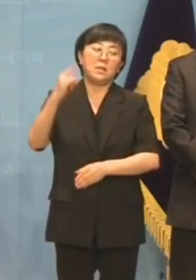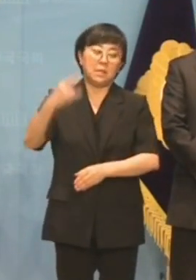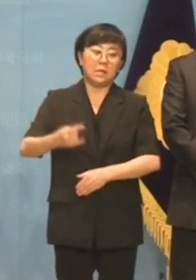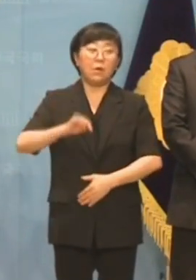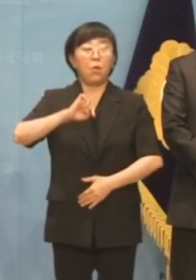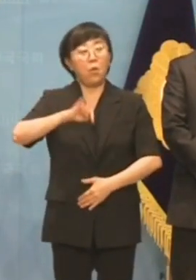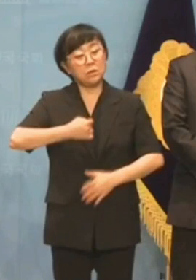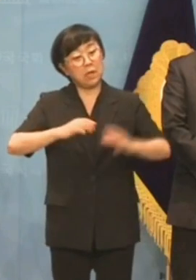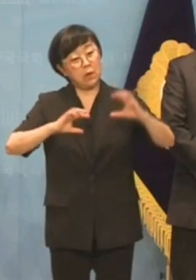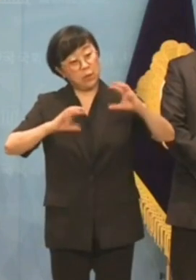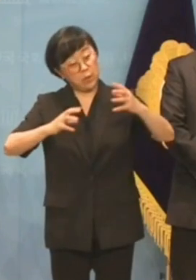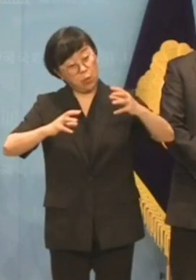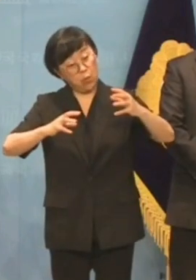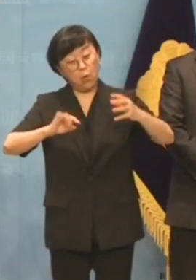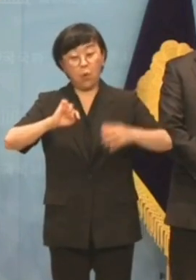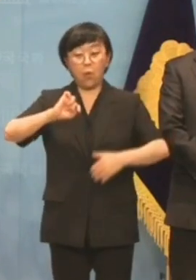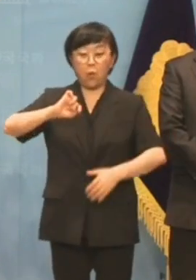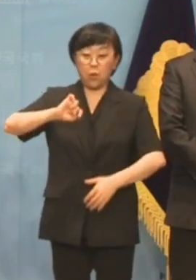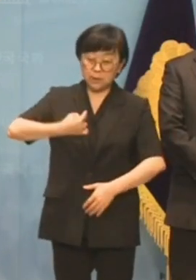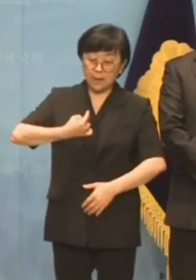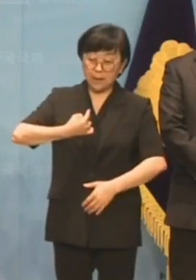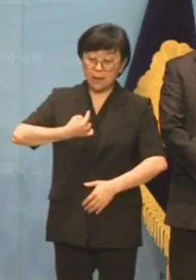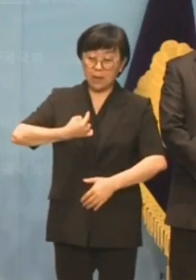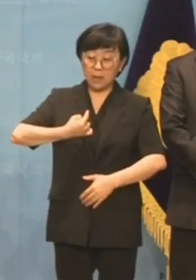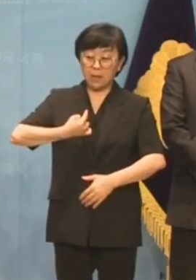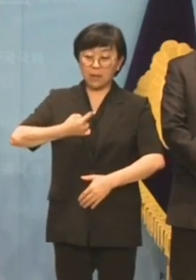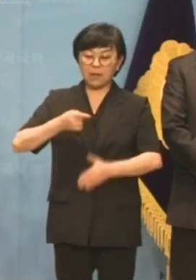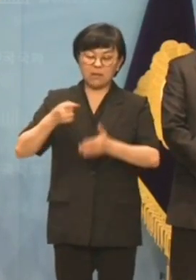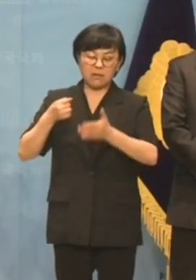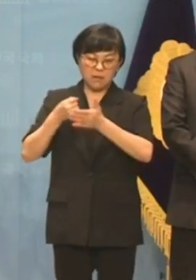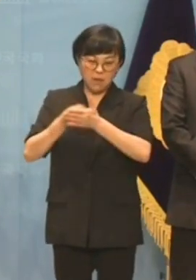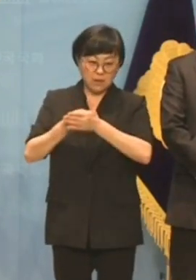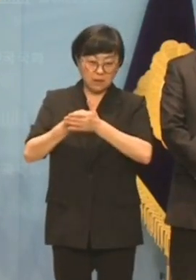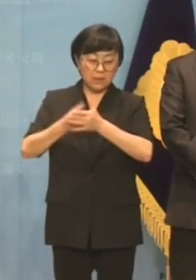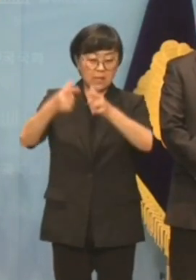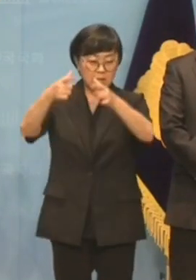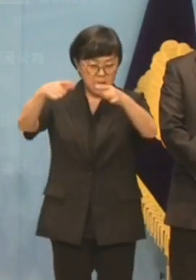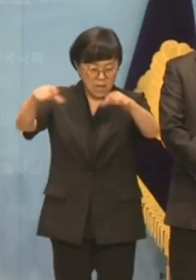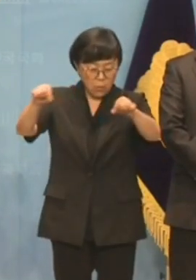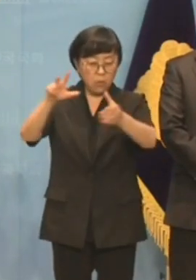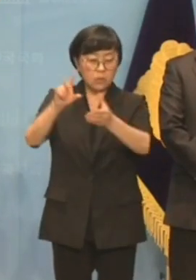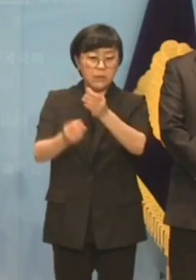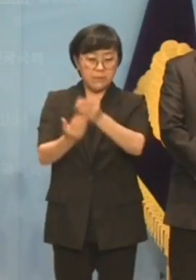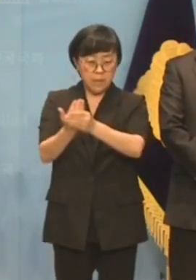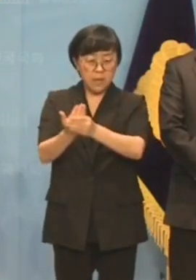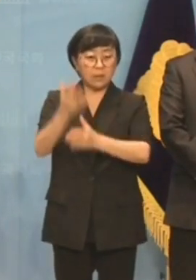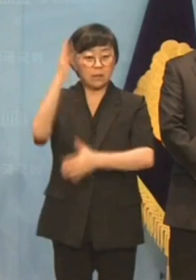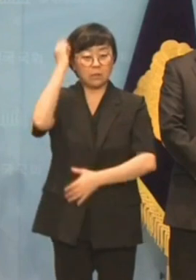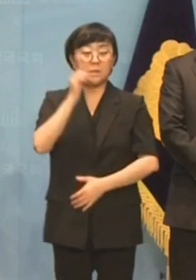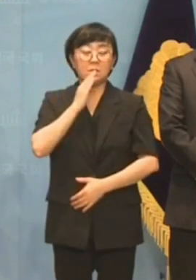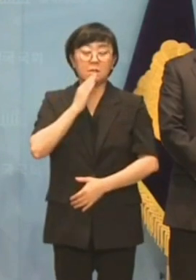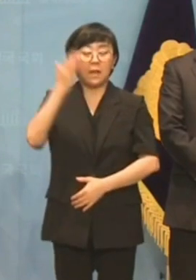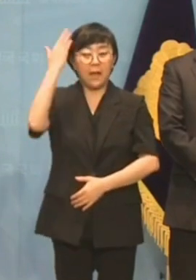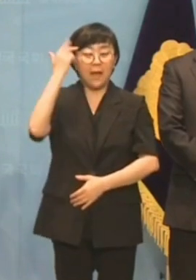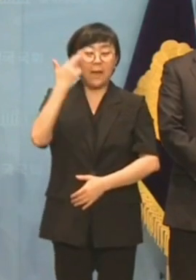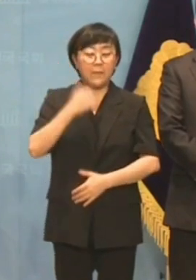나홀로 외교, 천상천하 유아독존 외교가 불러왔던 대일 외교 참사를 기억하고 있습니다.